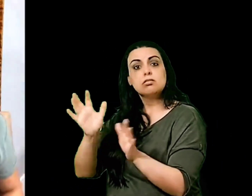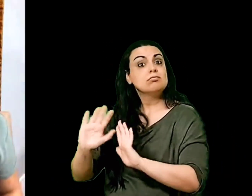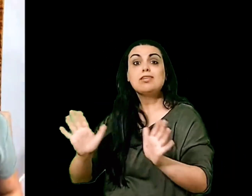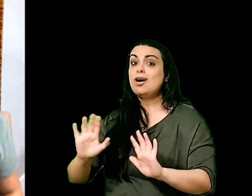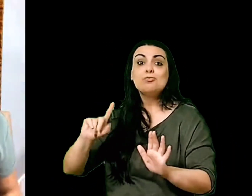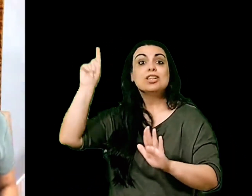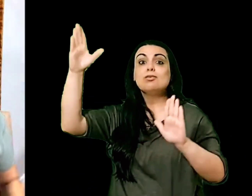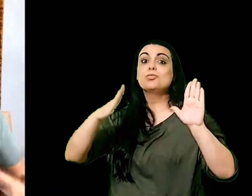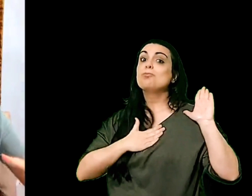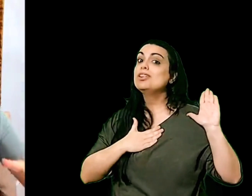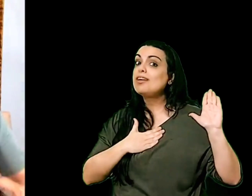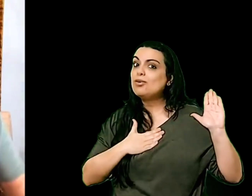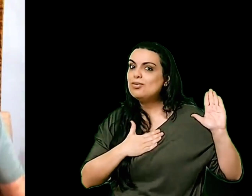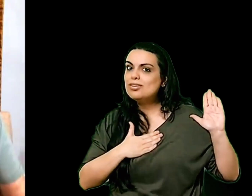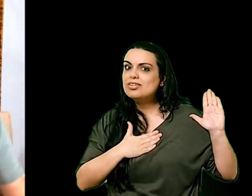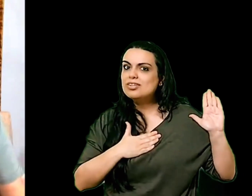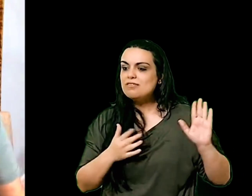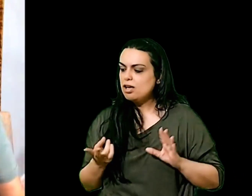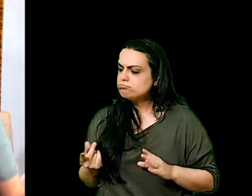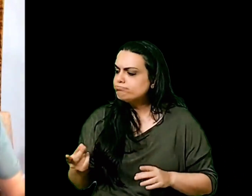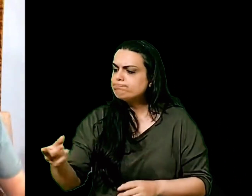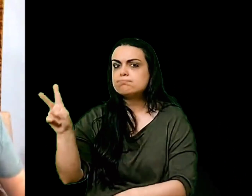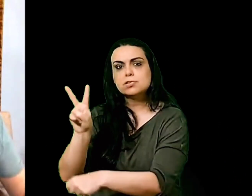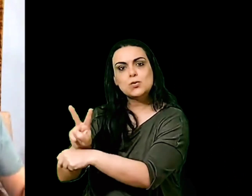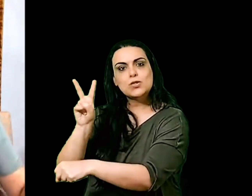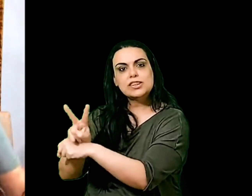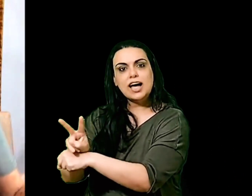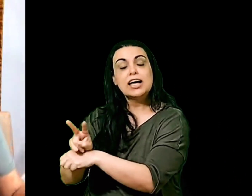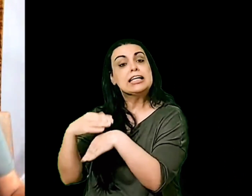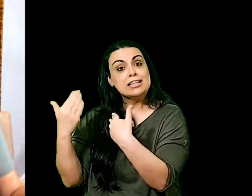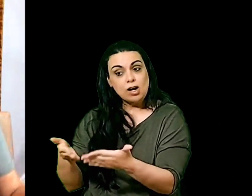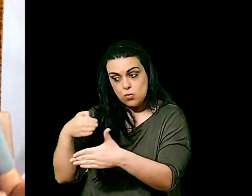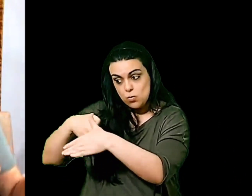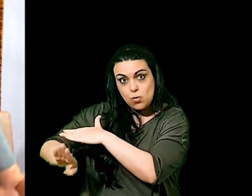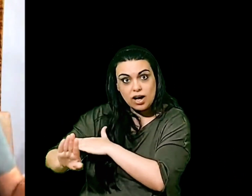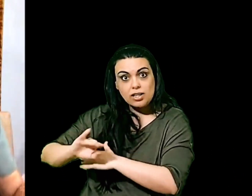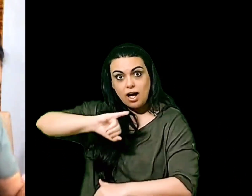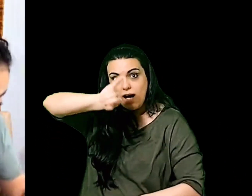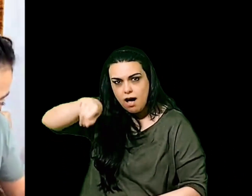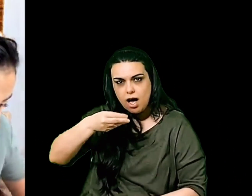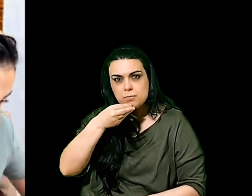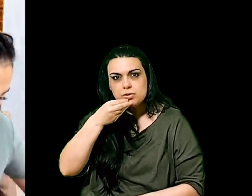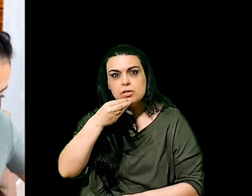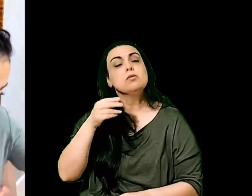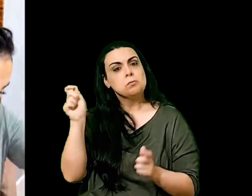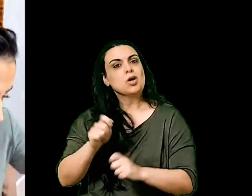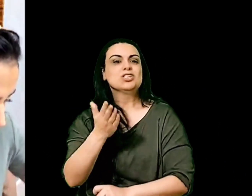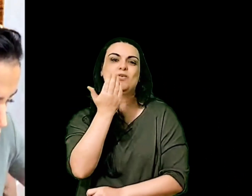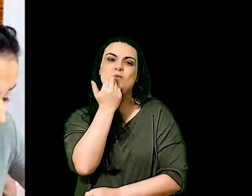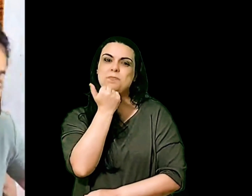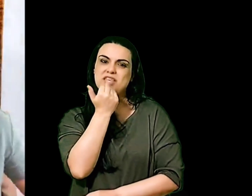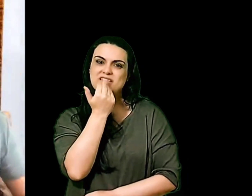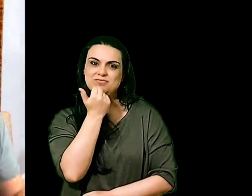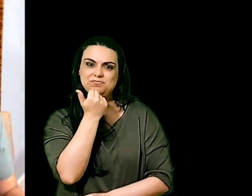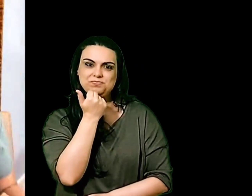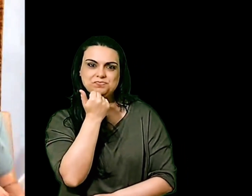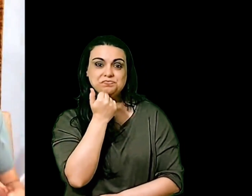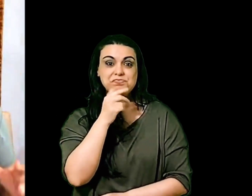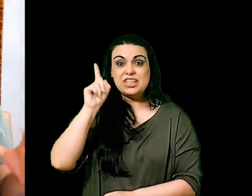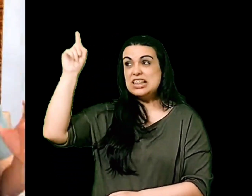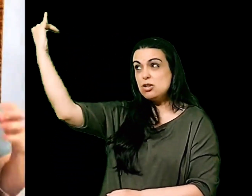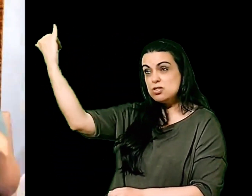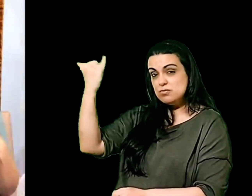honrar a promessa. Guardaram ela. E aí eles puderam comer. Puderam